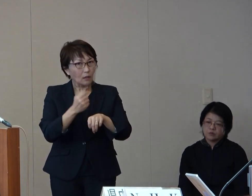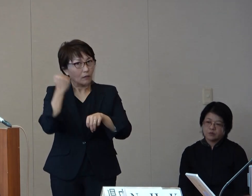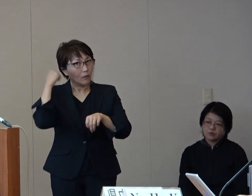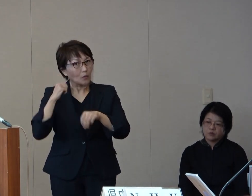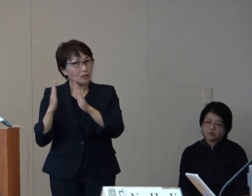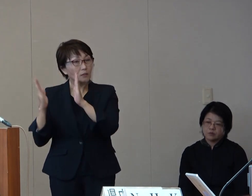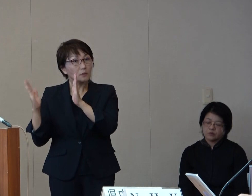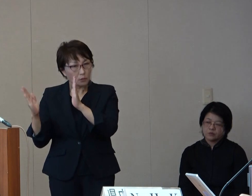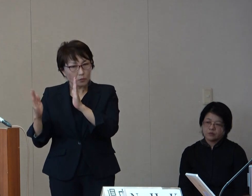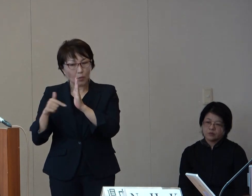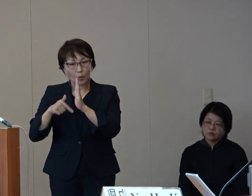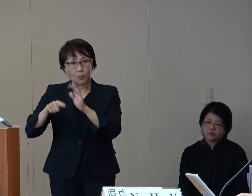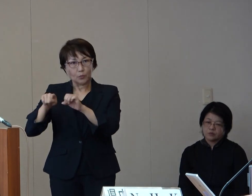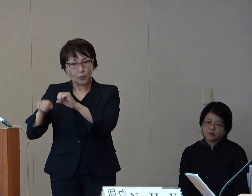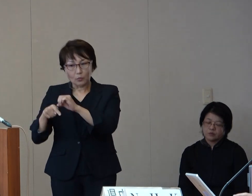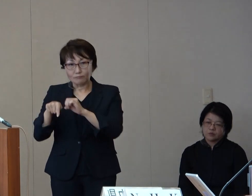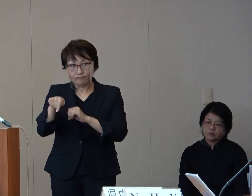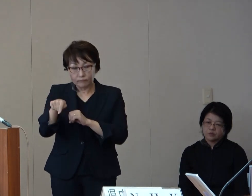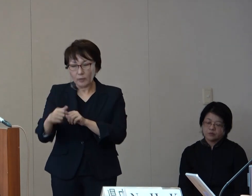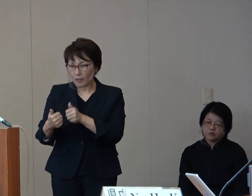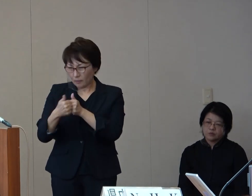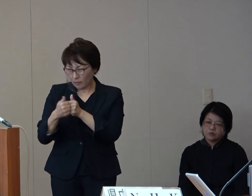5曲しか